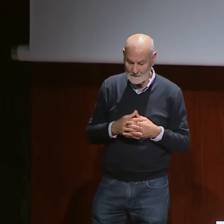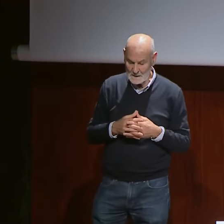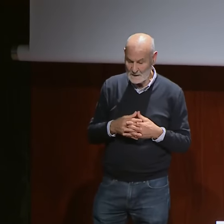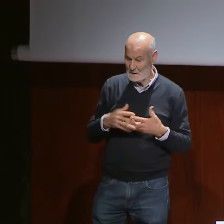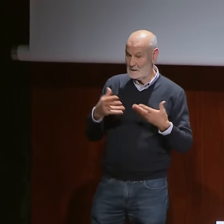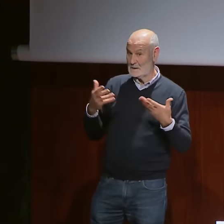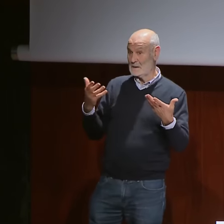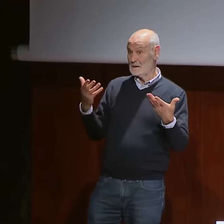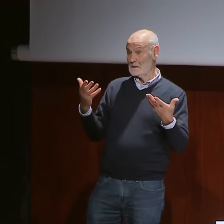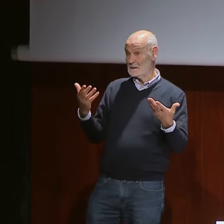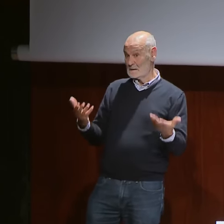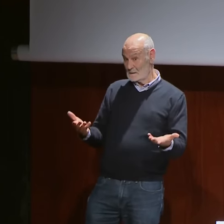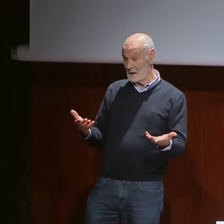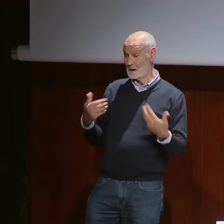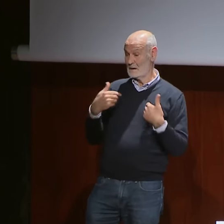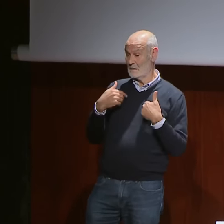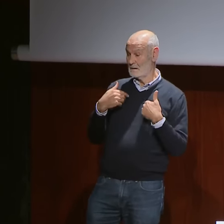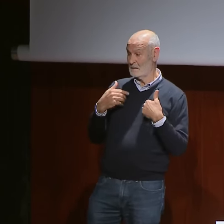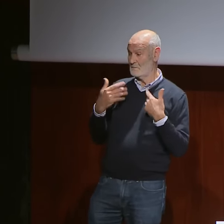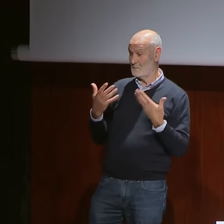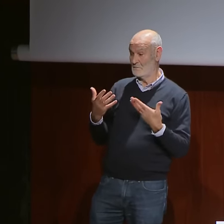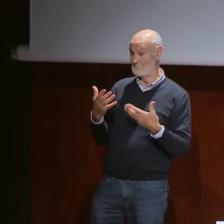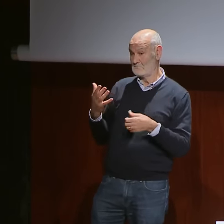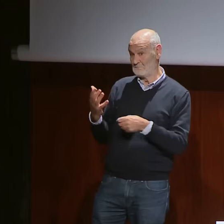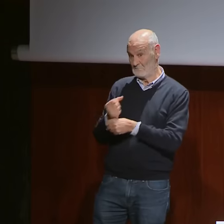d'avoir accès à ce contenu.